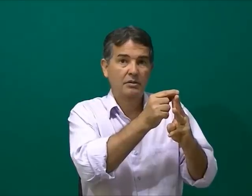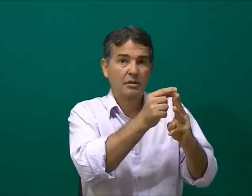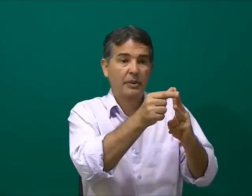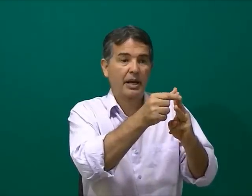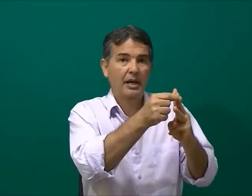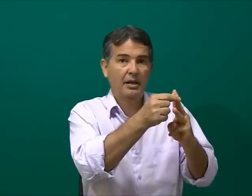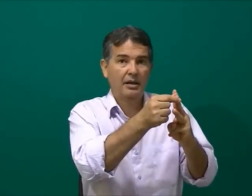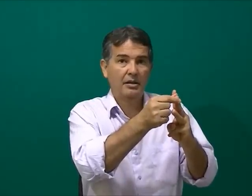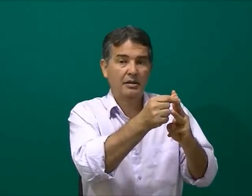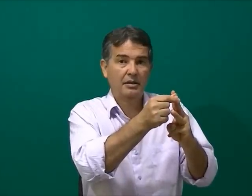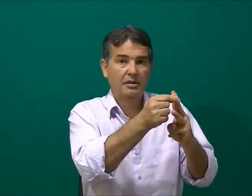para